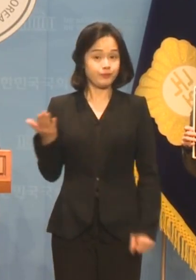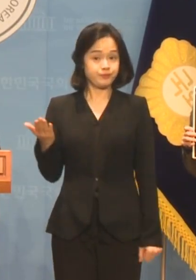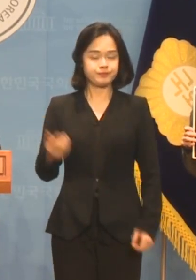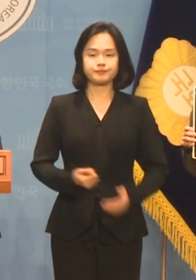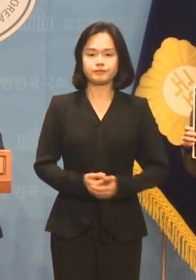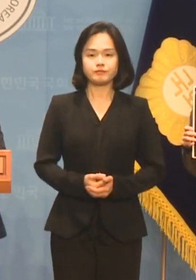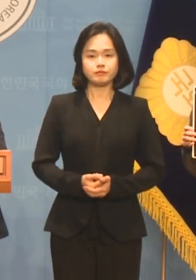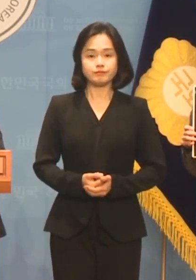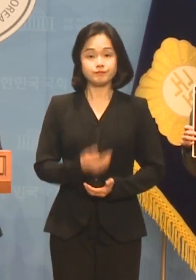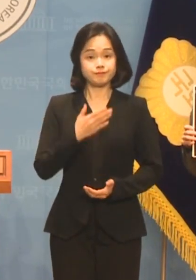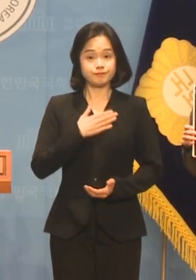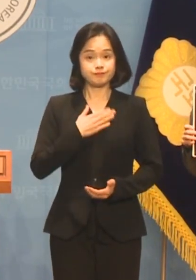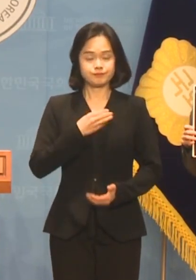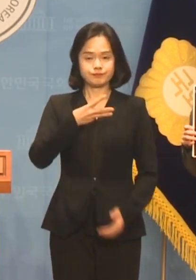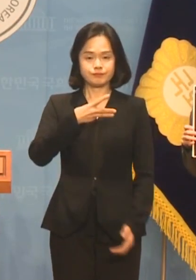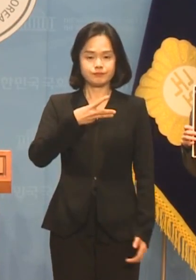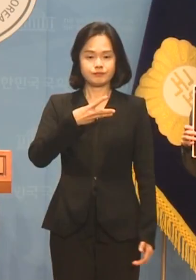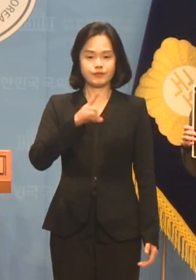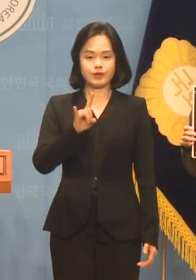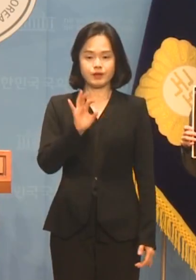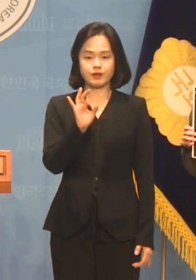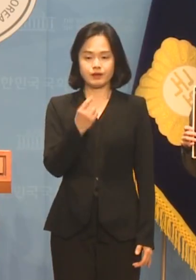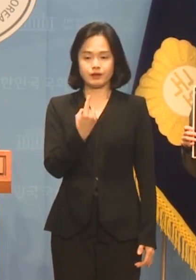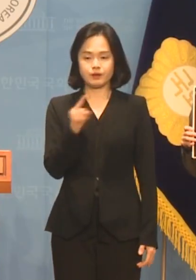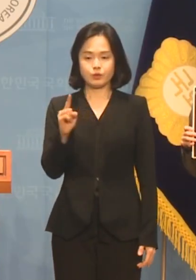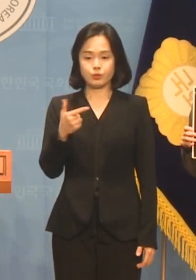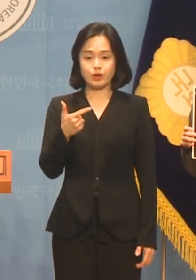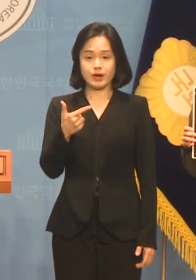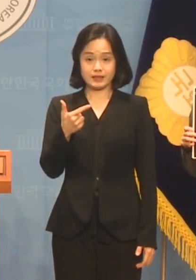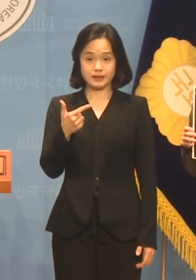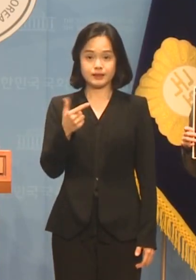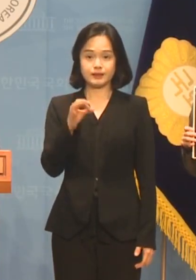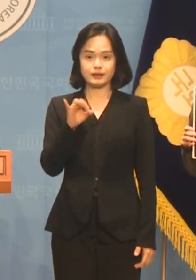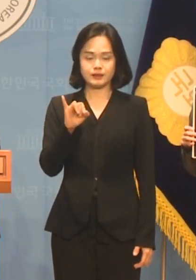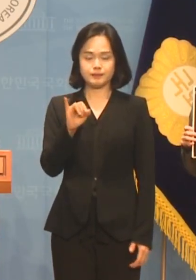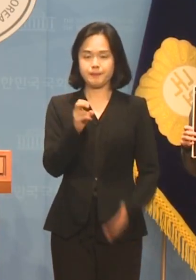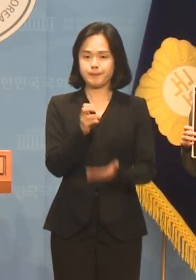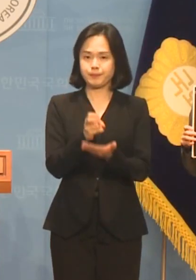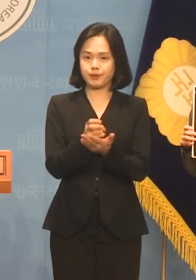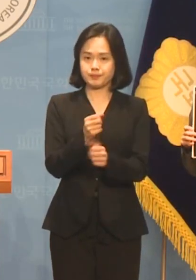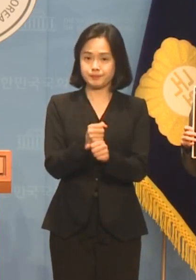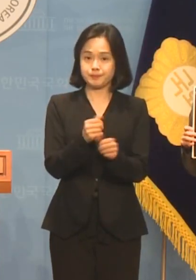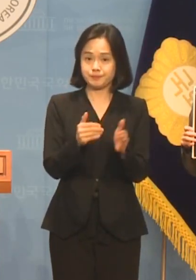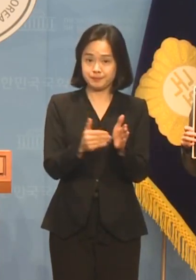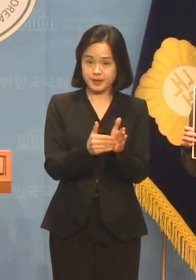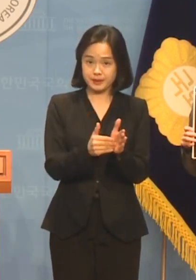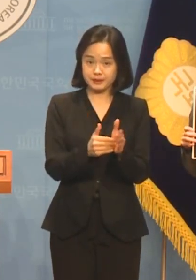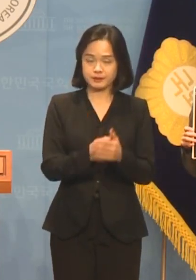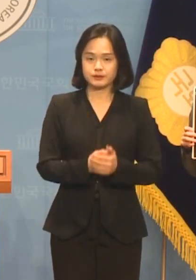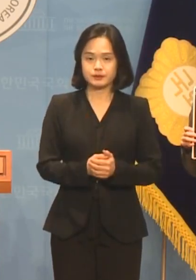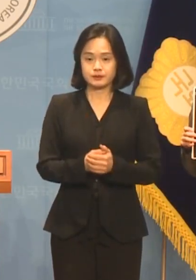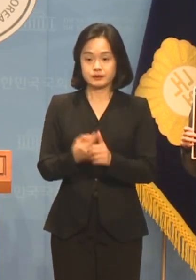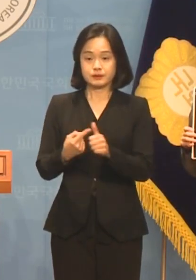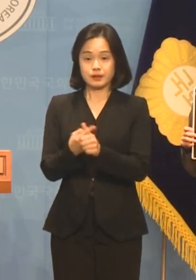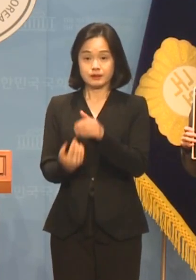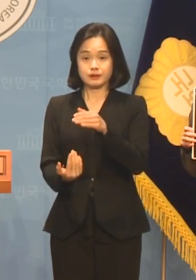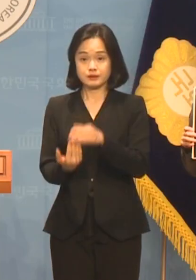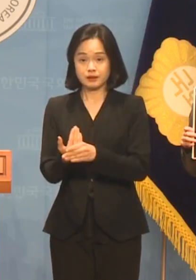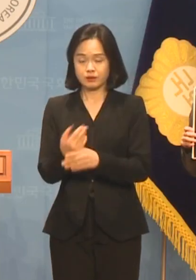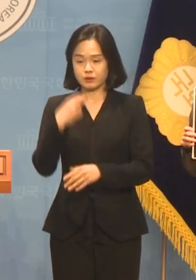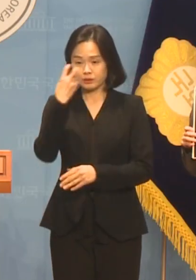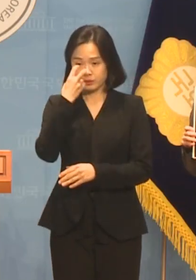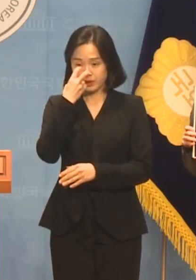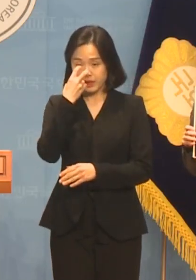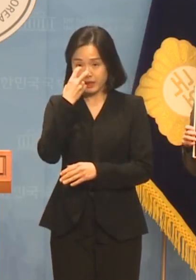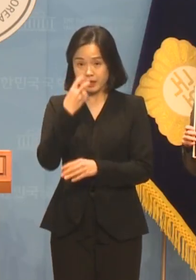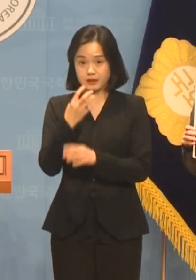태완이법을 만들어 살인범 공소시효를 없앴고, 그래서 화성연쇄 살인범도, 약촌오거리 살인사건도,